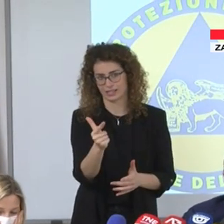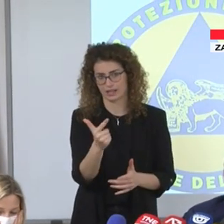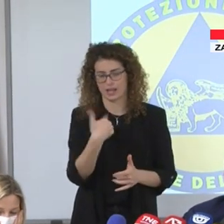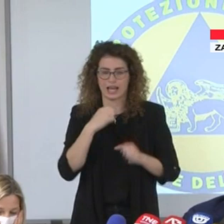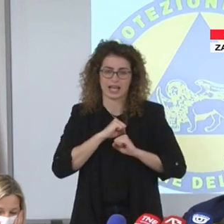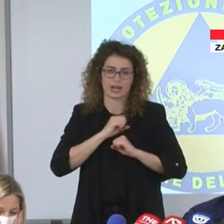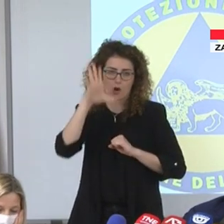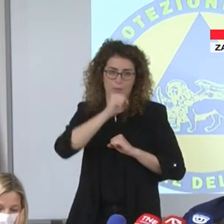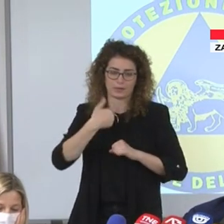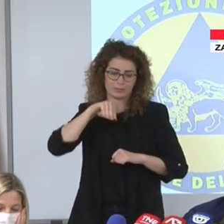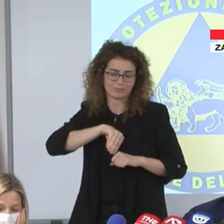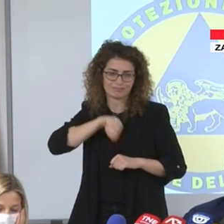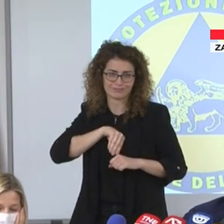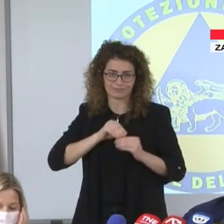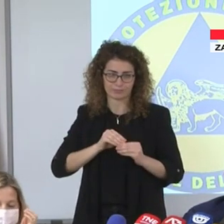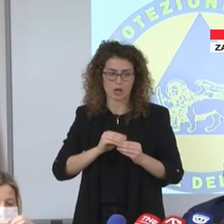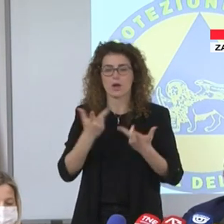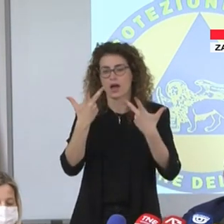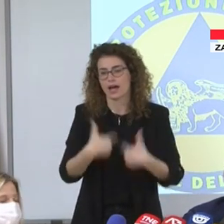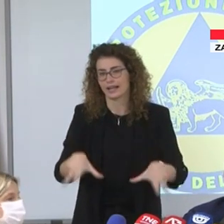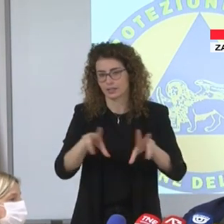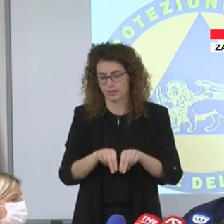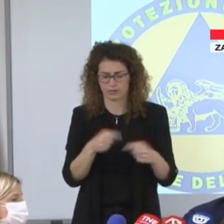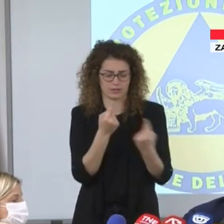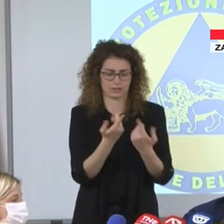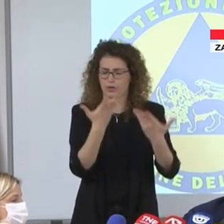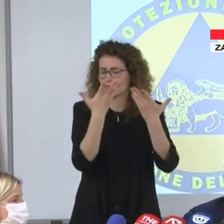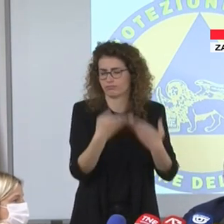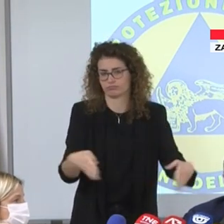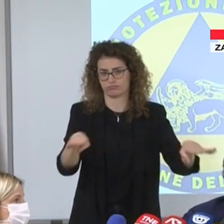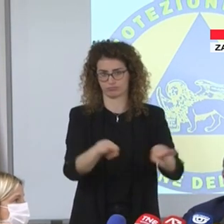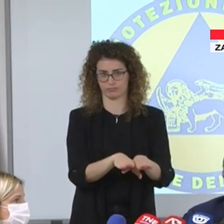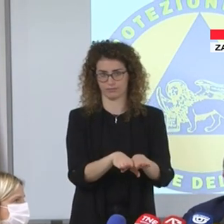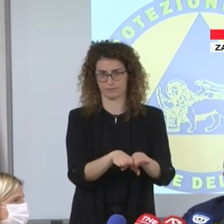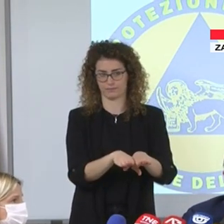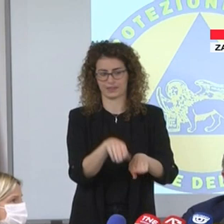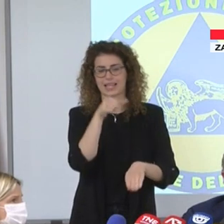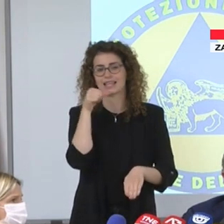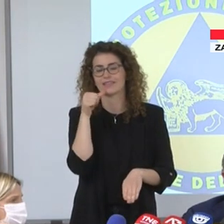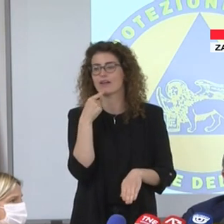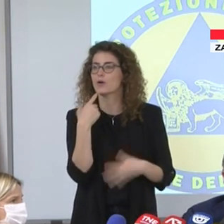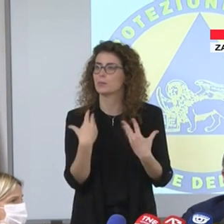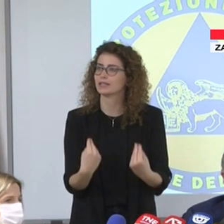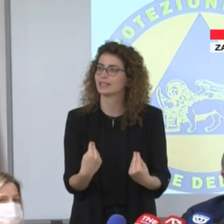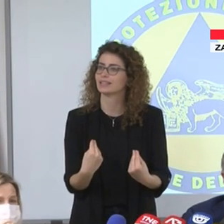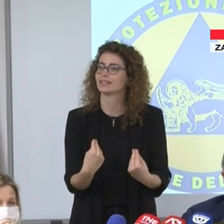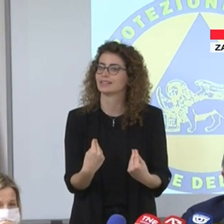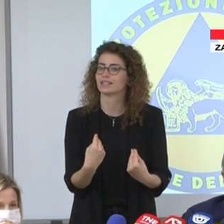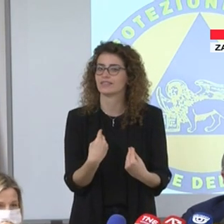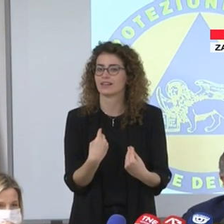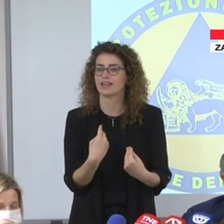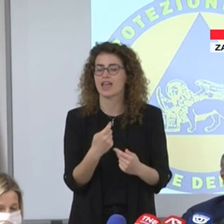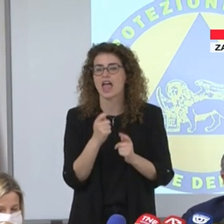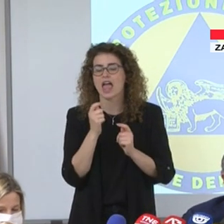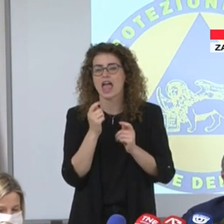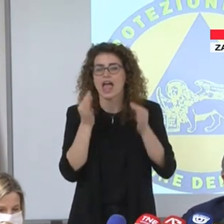stato d'animo. Quindi ripeto, per me la partita è chiusa, ma ci vuole, come si può dire, la buona educazione e la